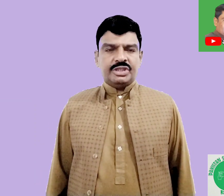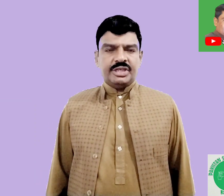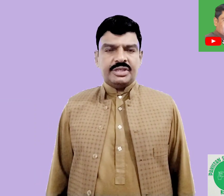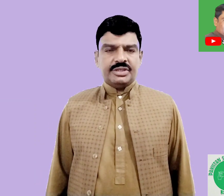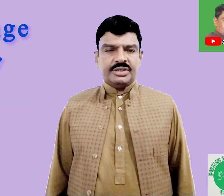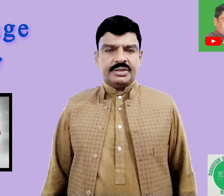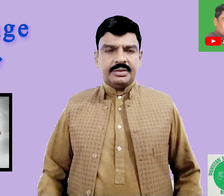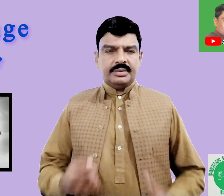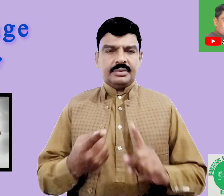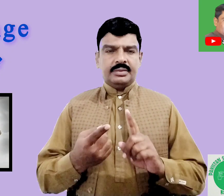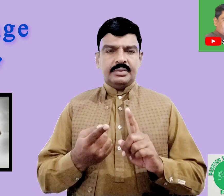चेंज,